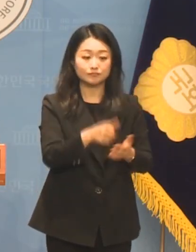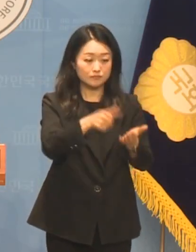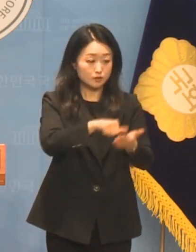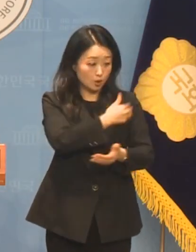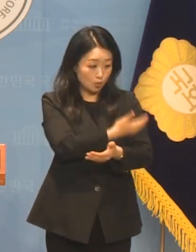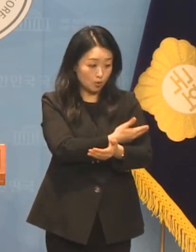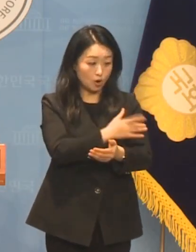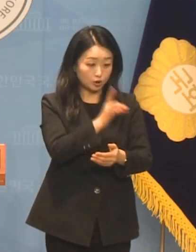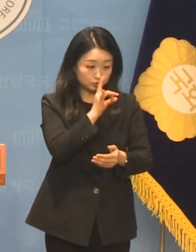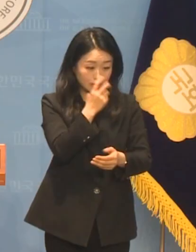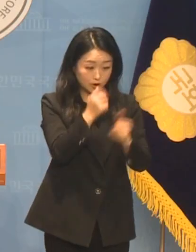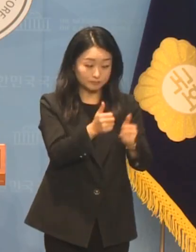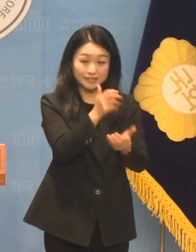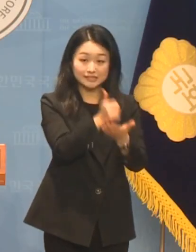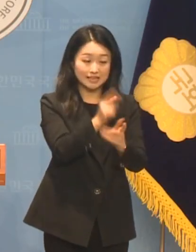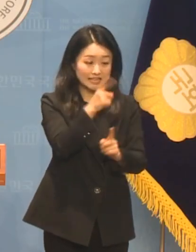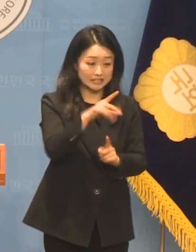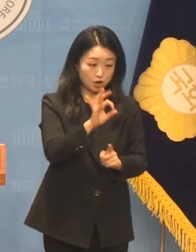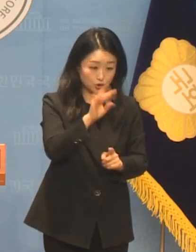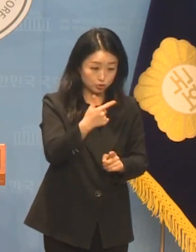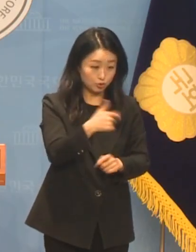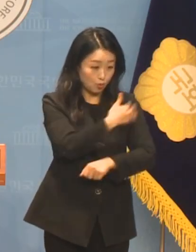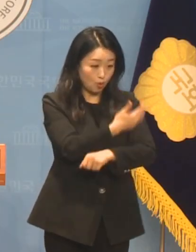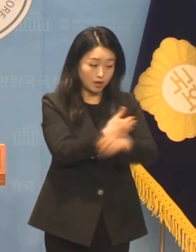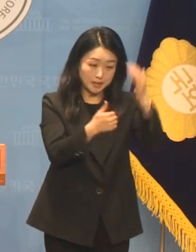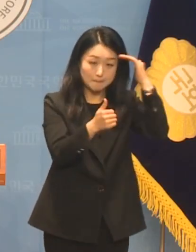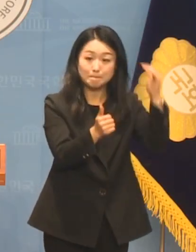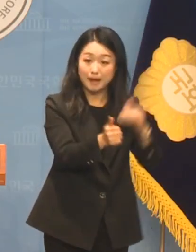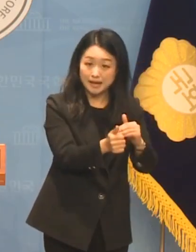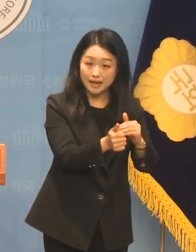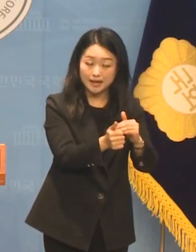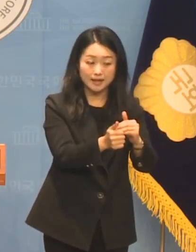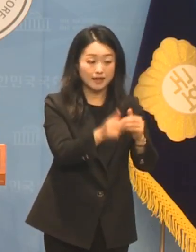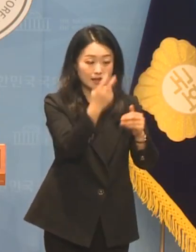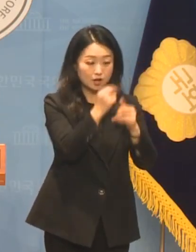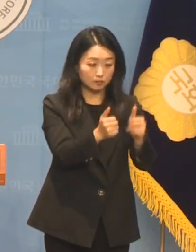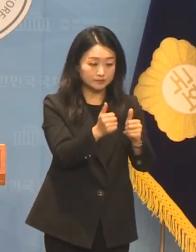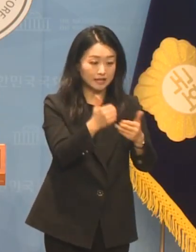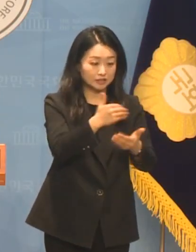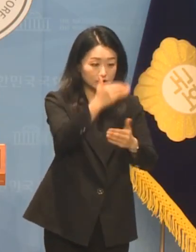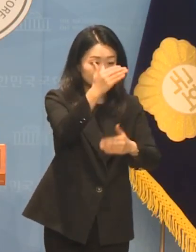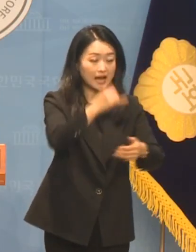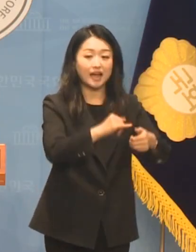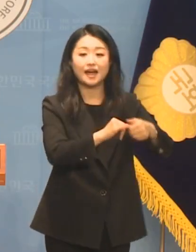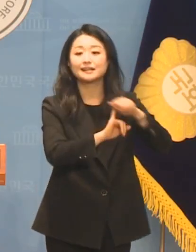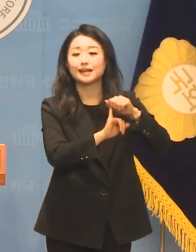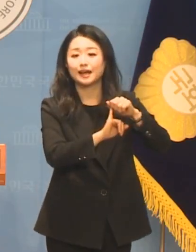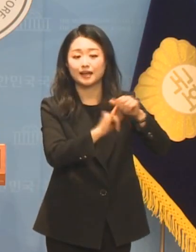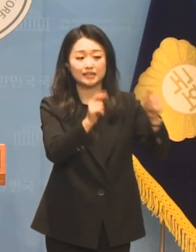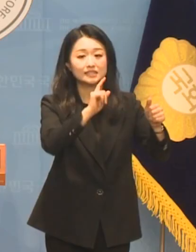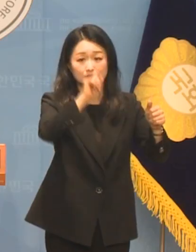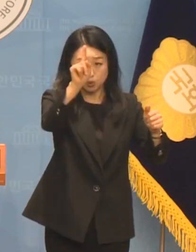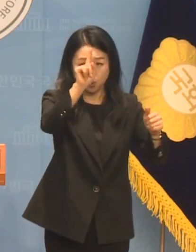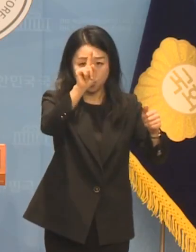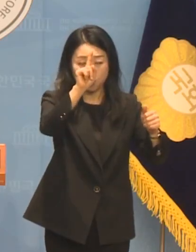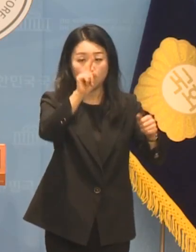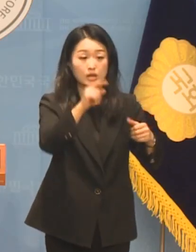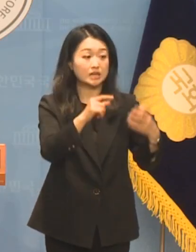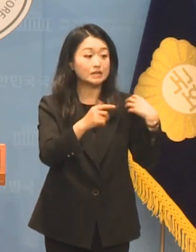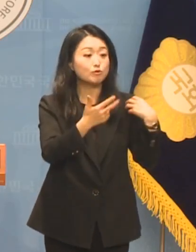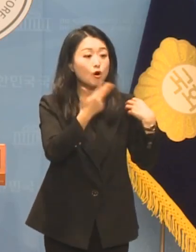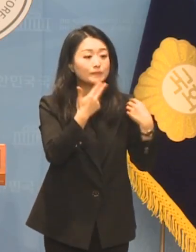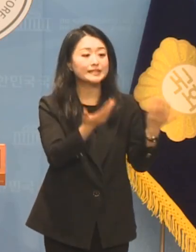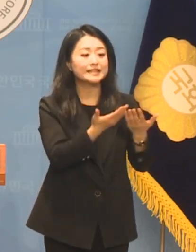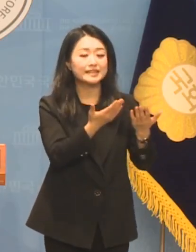결재권자인 이성윤 검사장의 권리 행사를 방해하고 담당 검사들로 하여금 절차적 하자가 있는 기소 및 공소유지 등 의무 없는